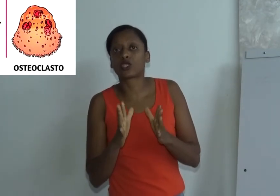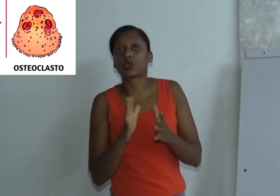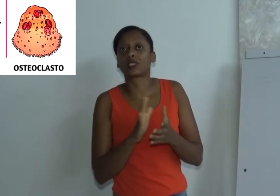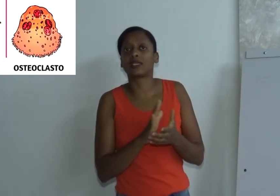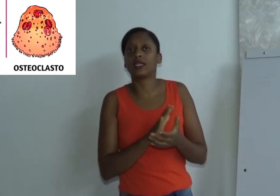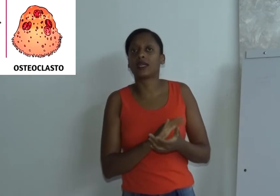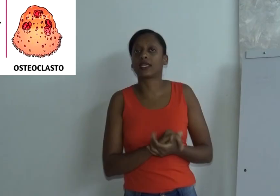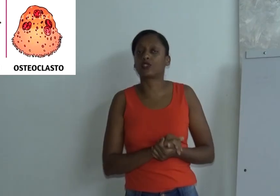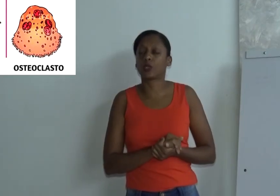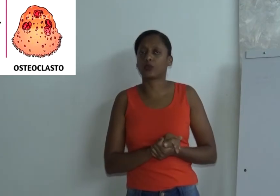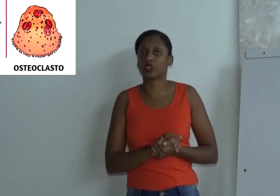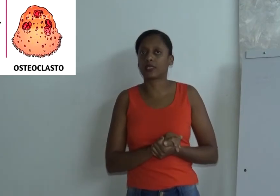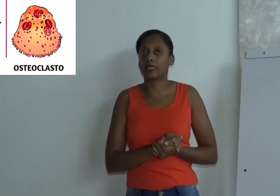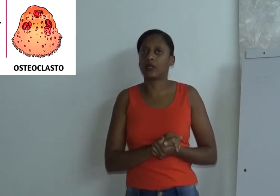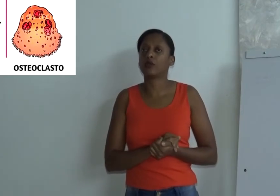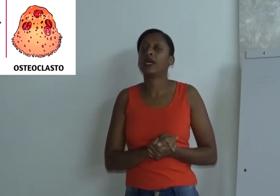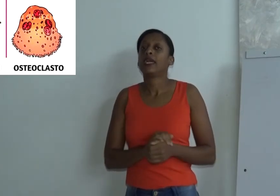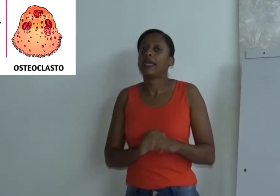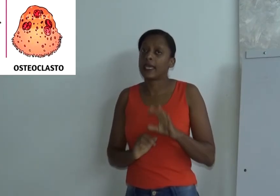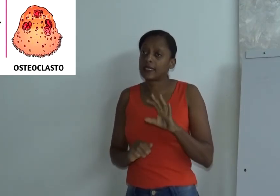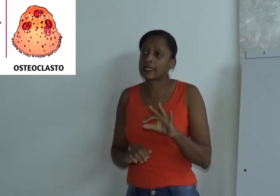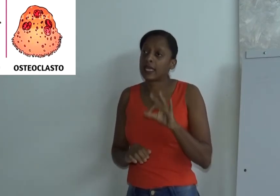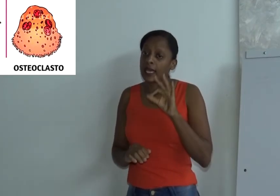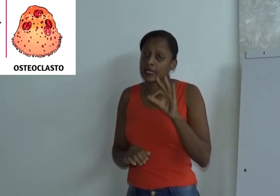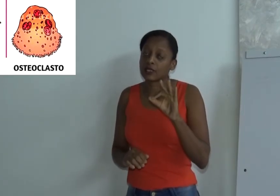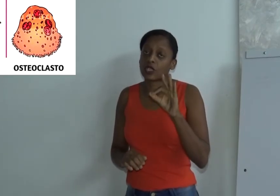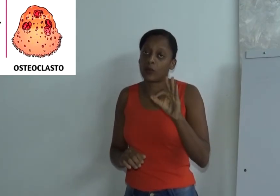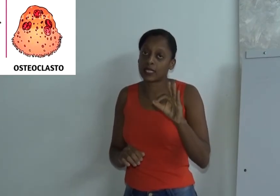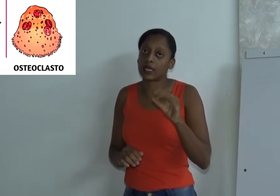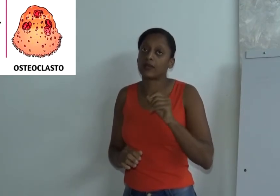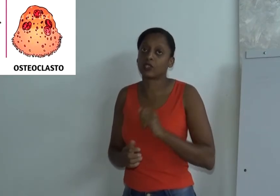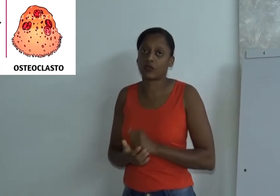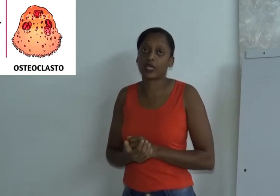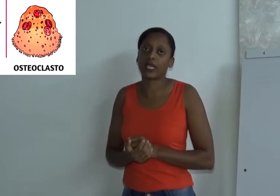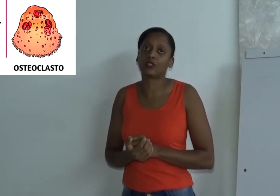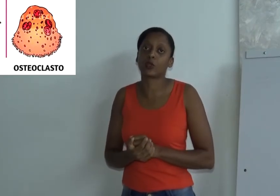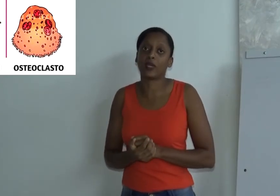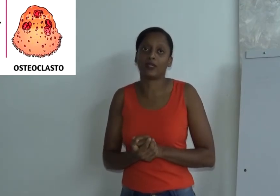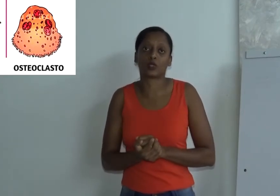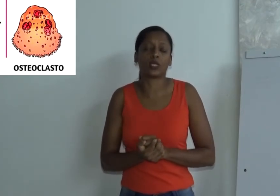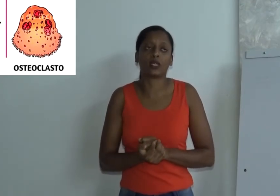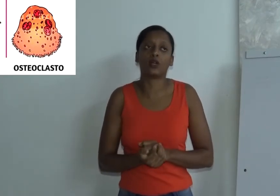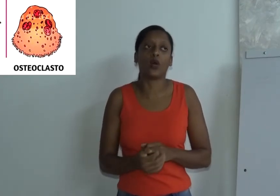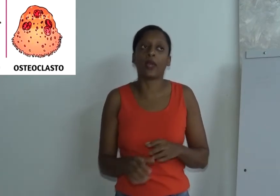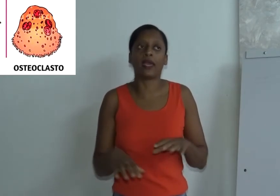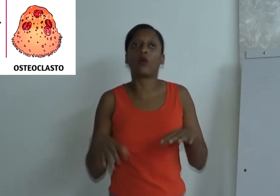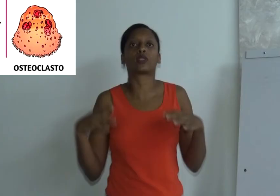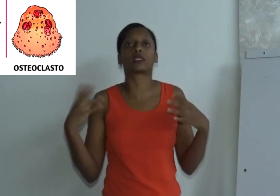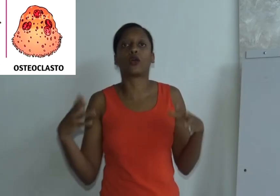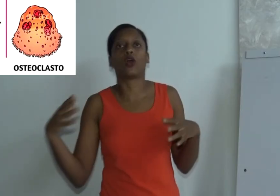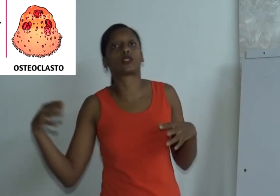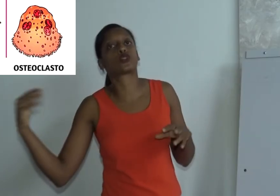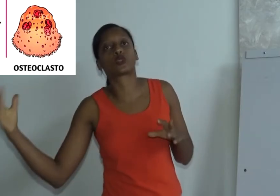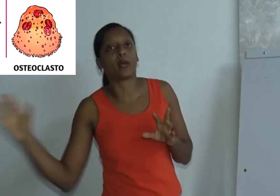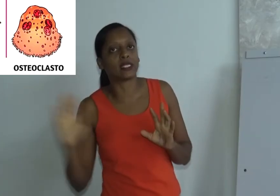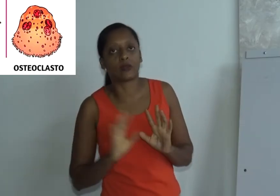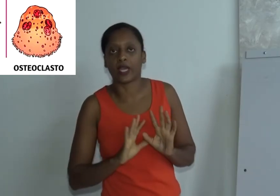osteoclasto seria que tipo de célula? Essa já é uma célula diferente mesmo, então não é osteócitos mais